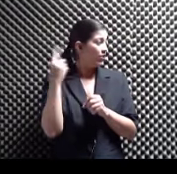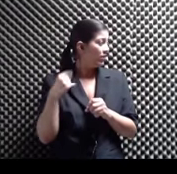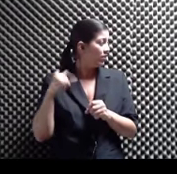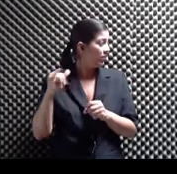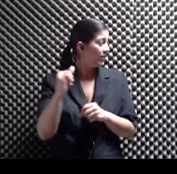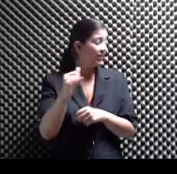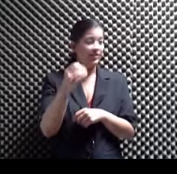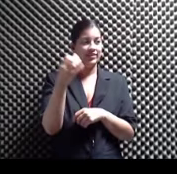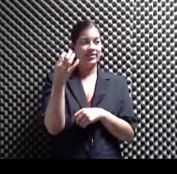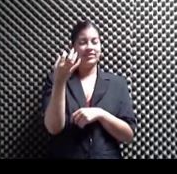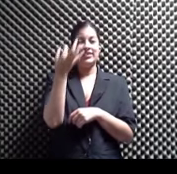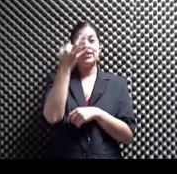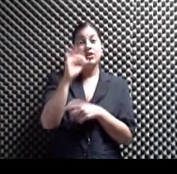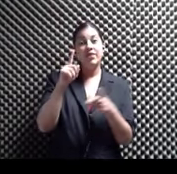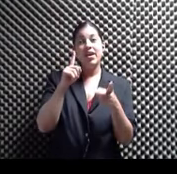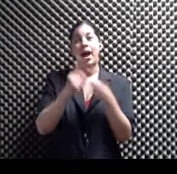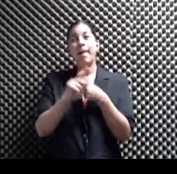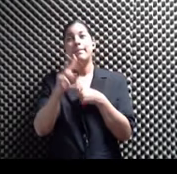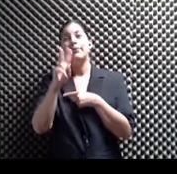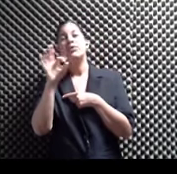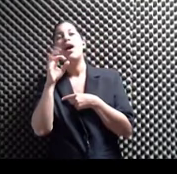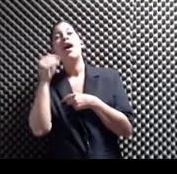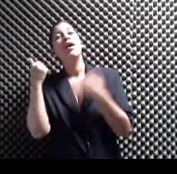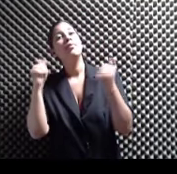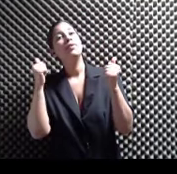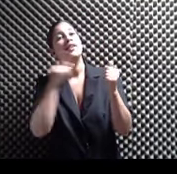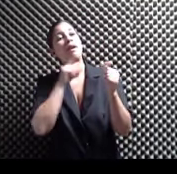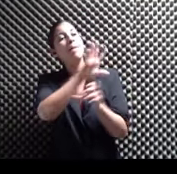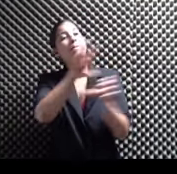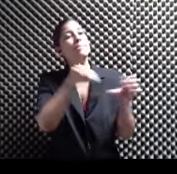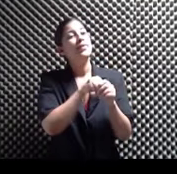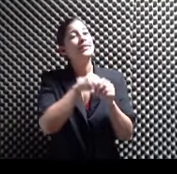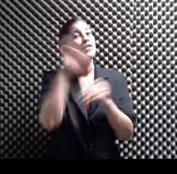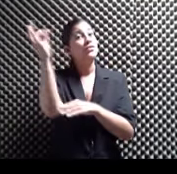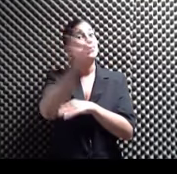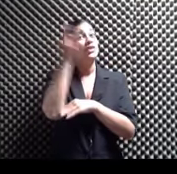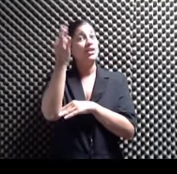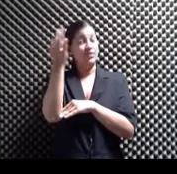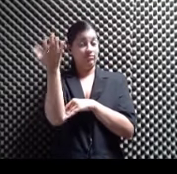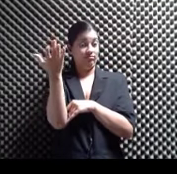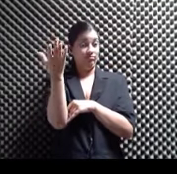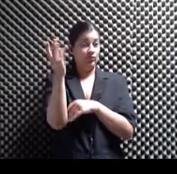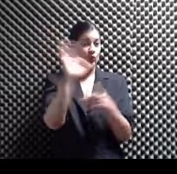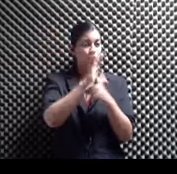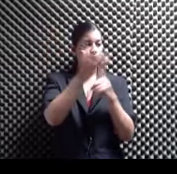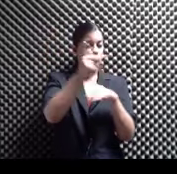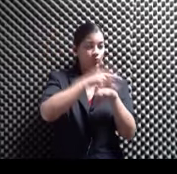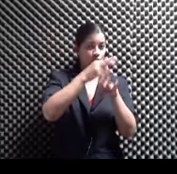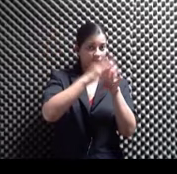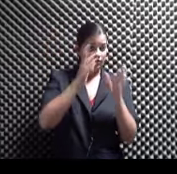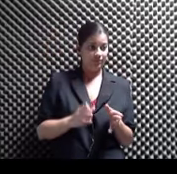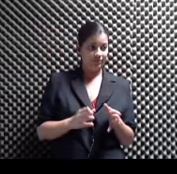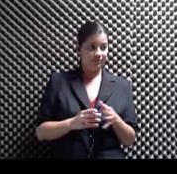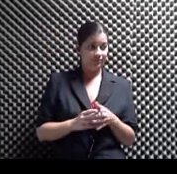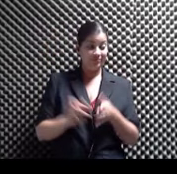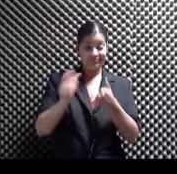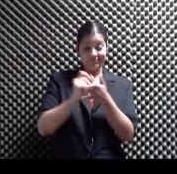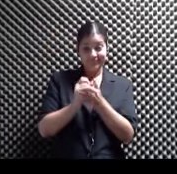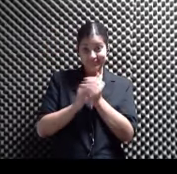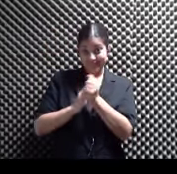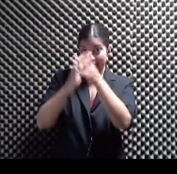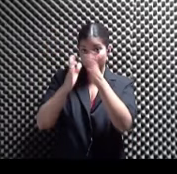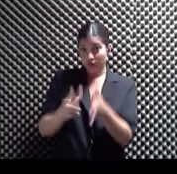Bellas Artes de Santurce, como parte del Festival de Teatro Puertorriqueño del Instituto de Cultura. Sueño Eterno. Escribe y dirige Adriana Pantoja. Para